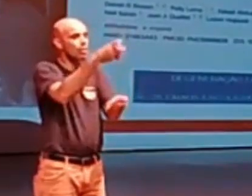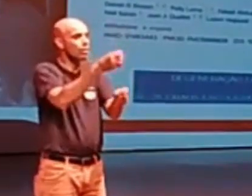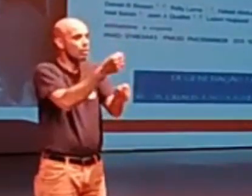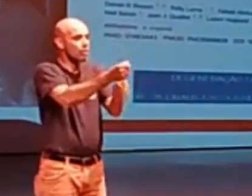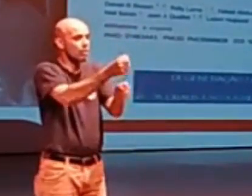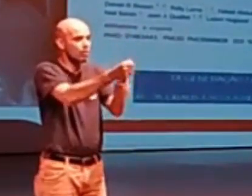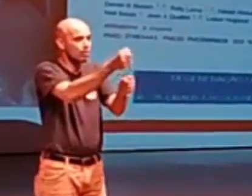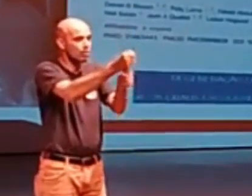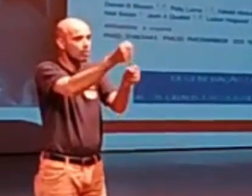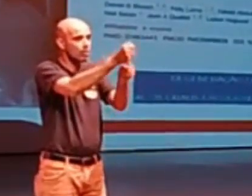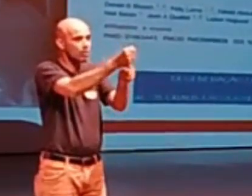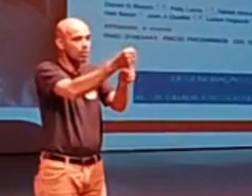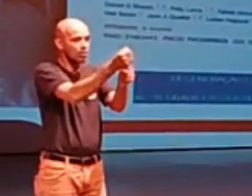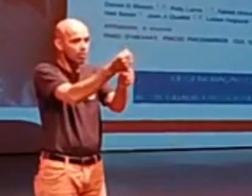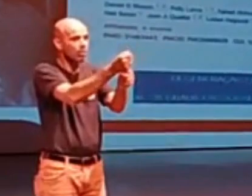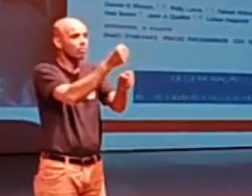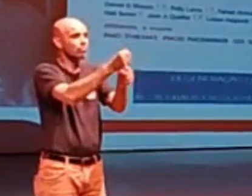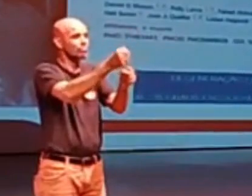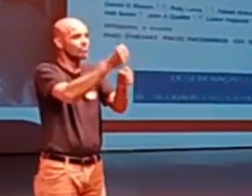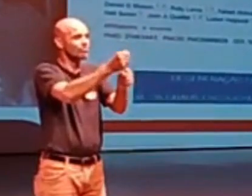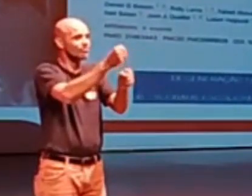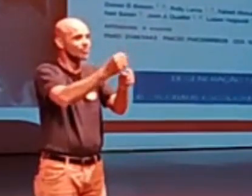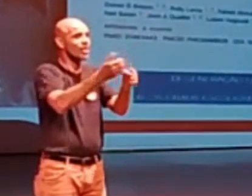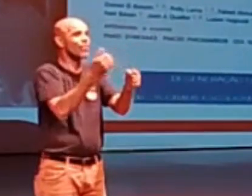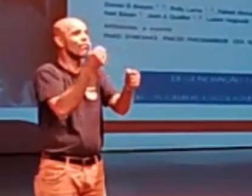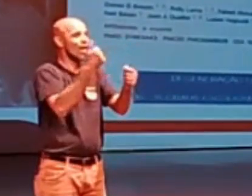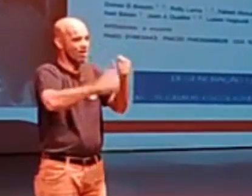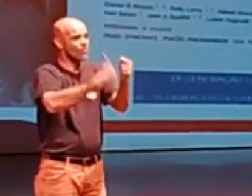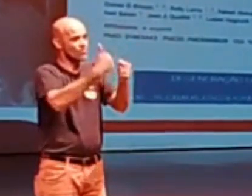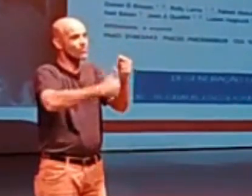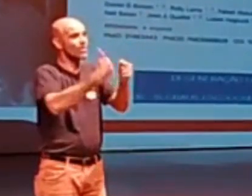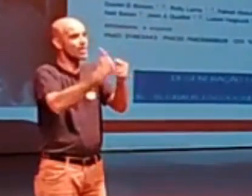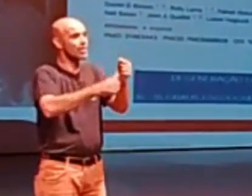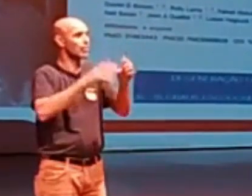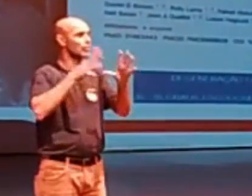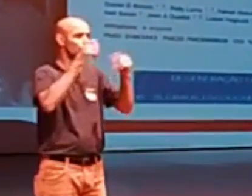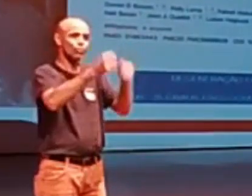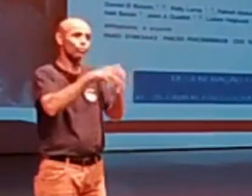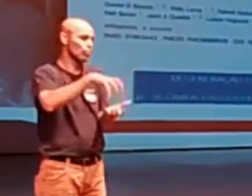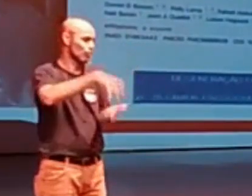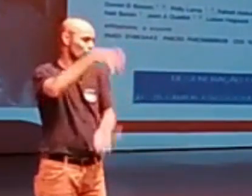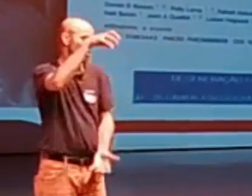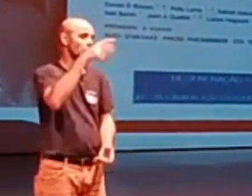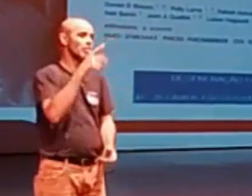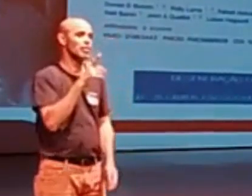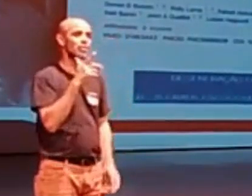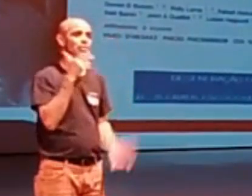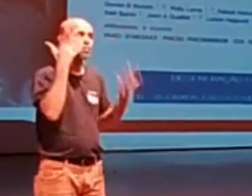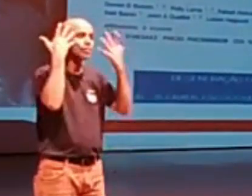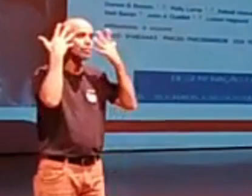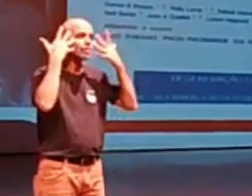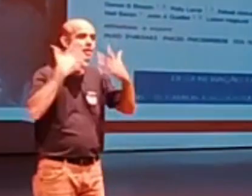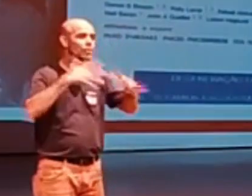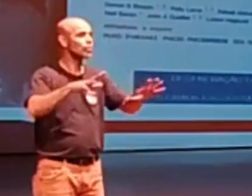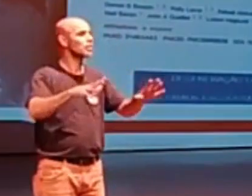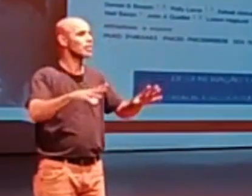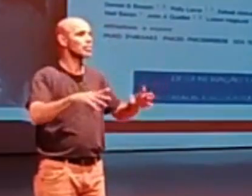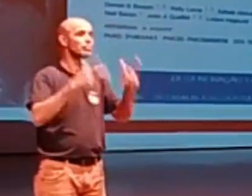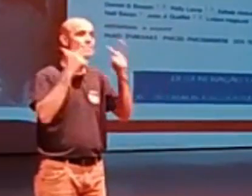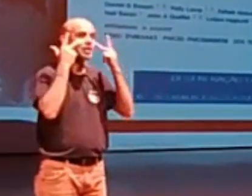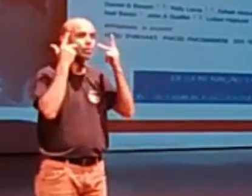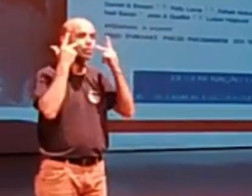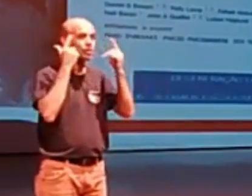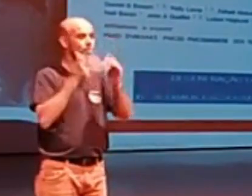você usa a sua coluna, você vai ter um desgaste, todo mundo envelhece. Isso é natural, é esperado. O que eles